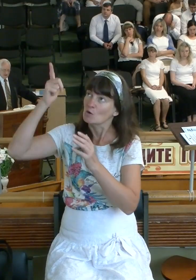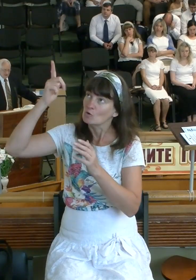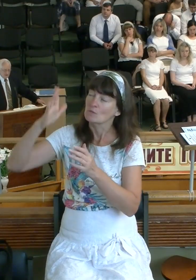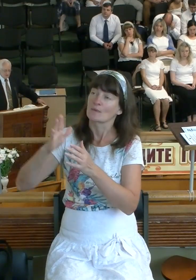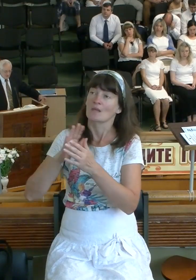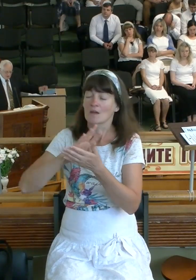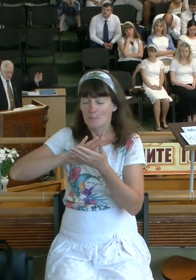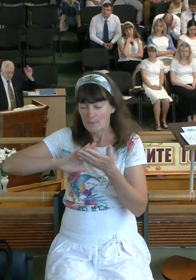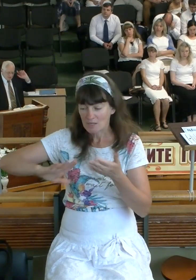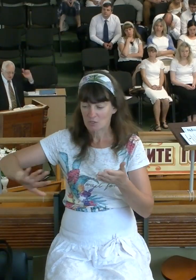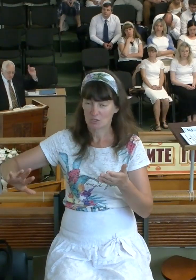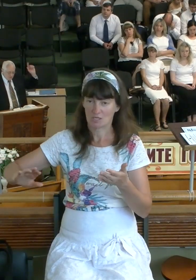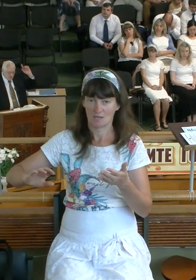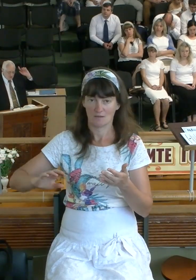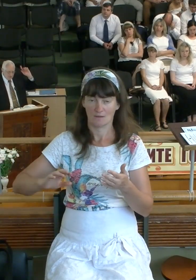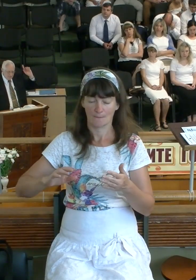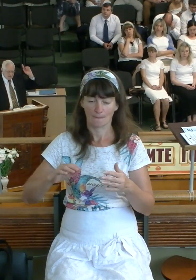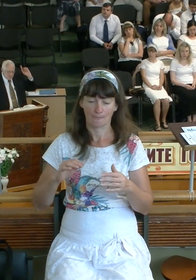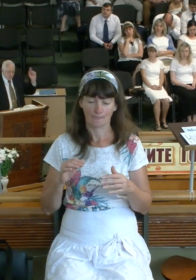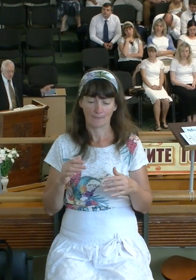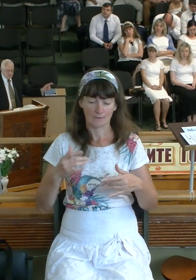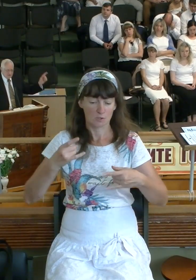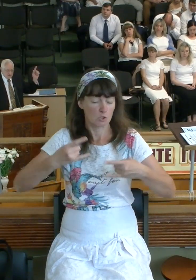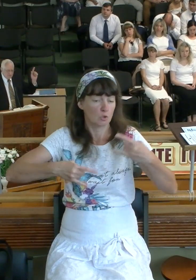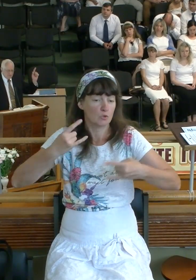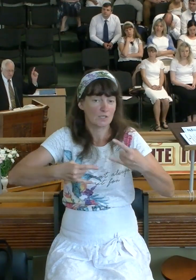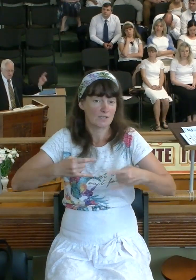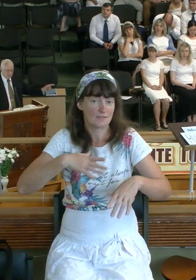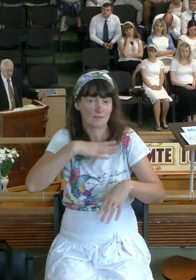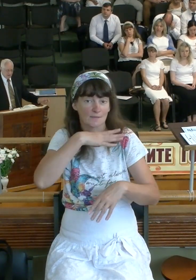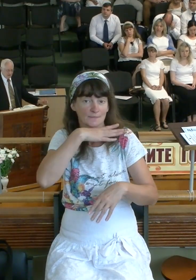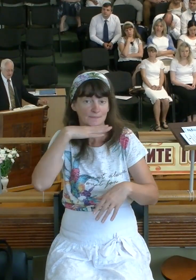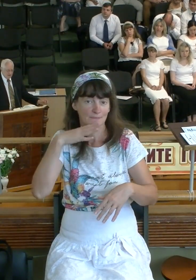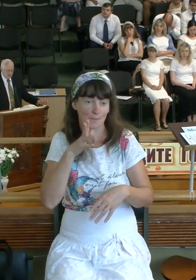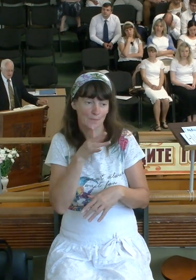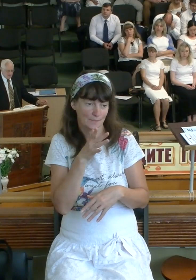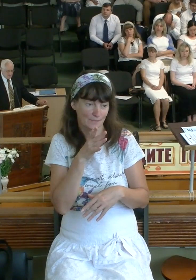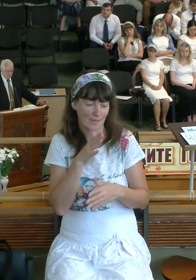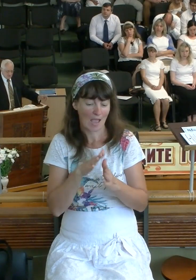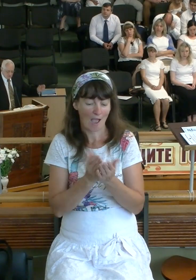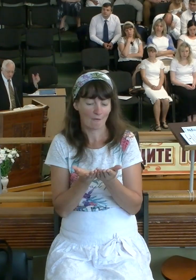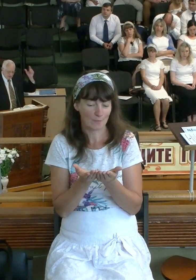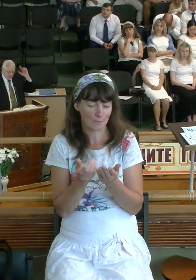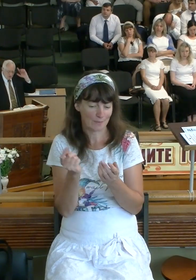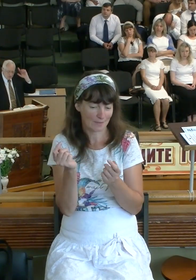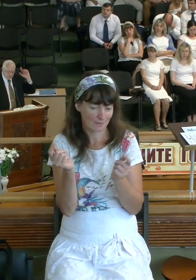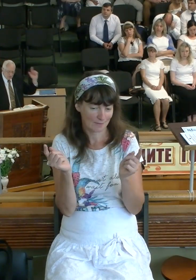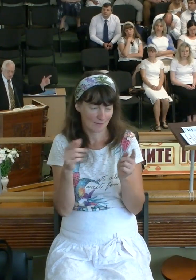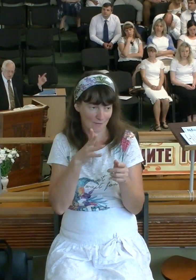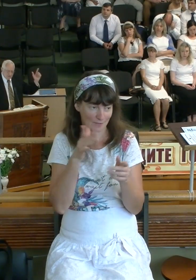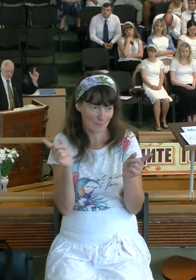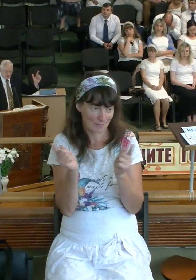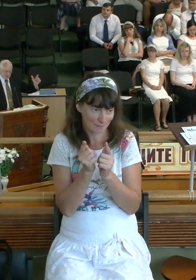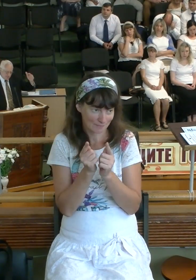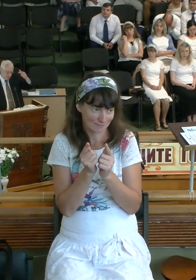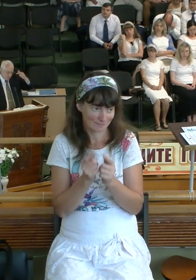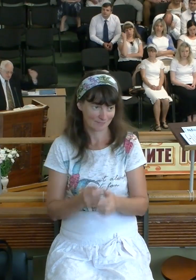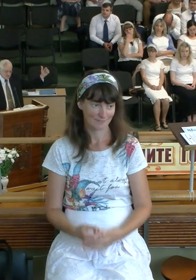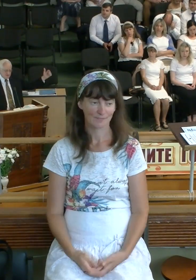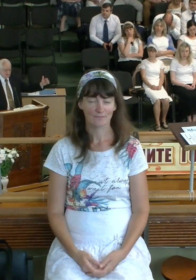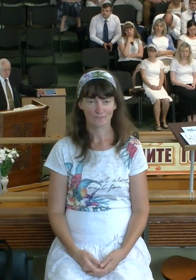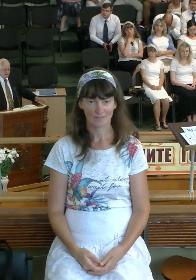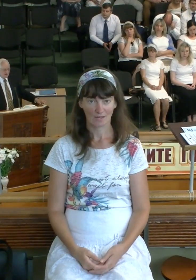прощения, что у телевизора проводят времени больше, чем в Библии, что всякой пустотой